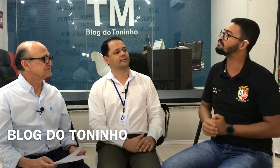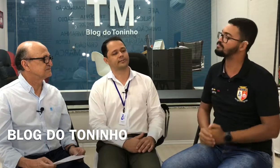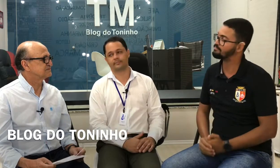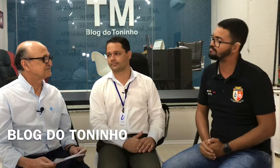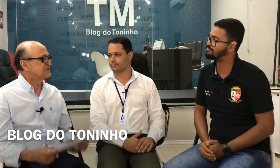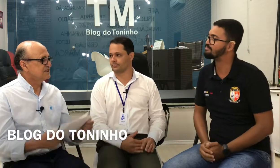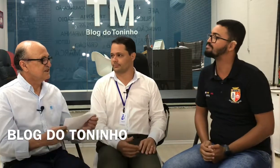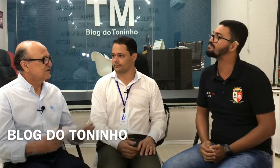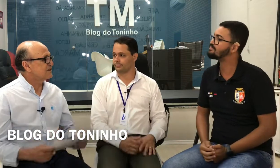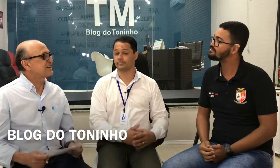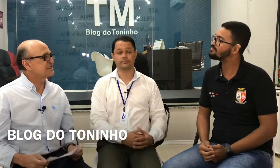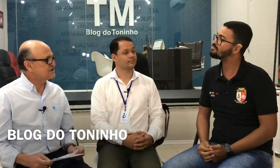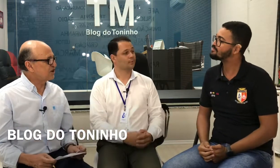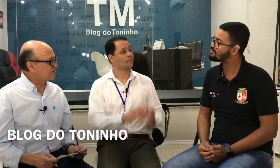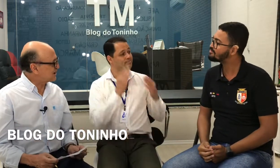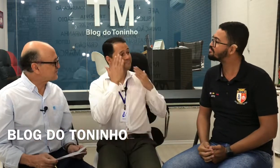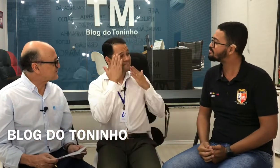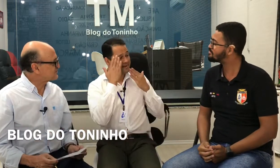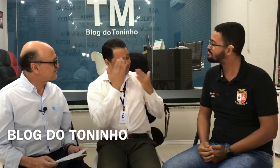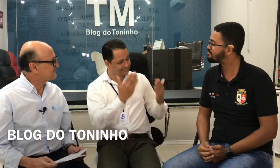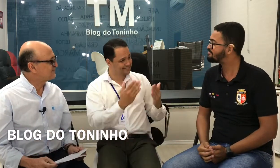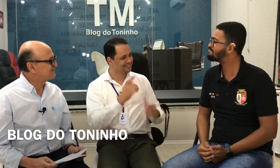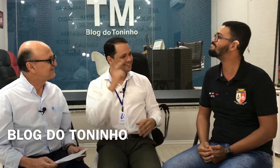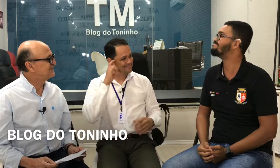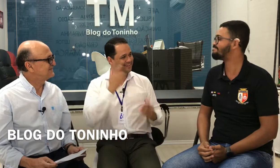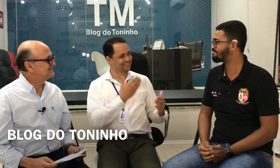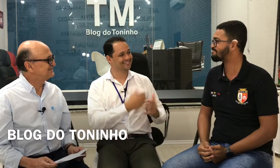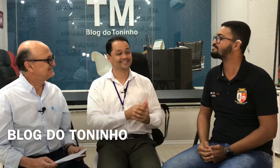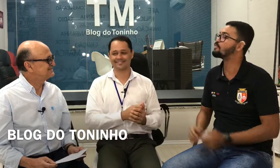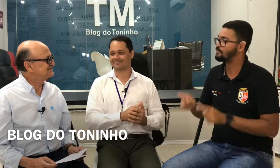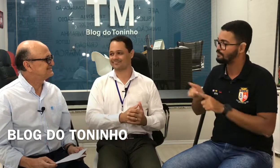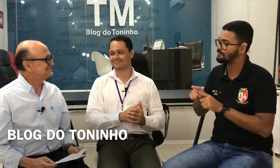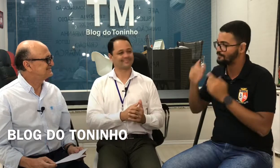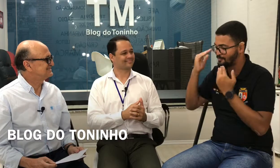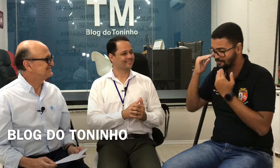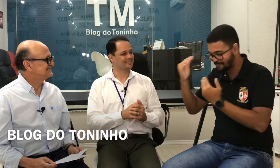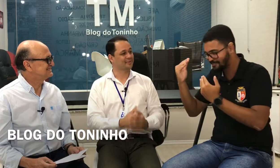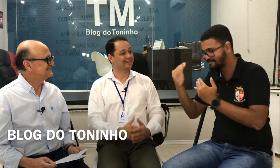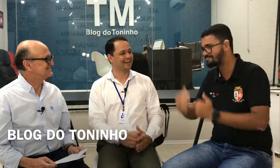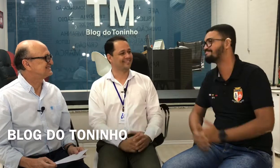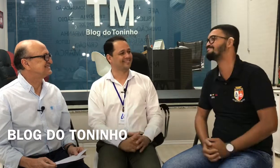Vou agradecer ao Marcos. Muito obrigado.